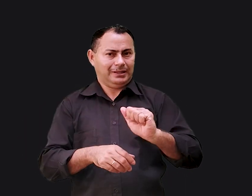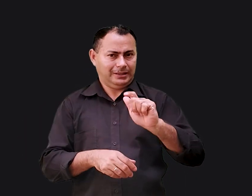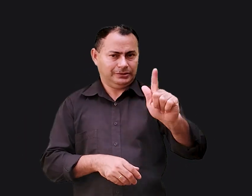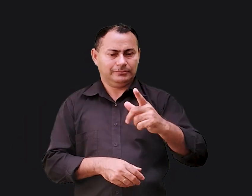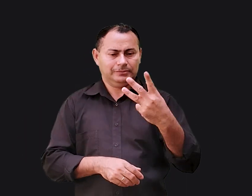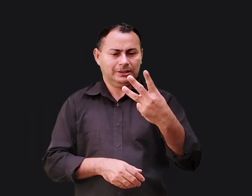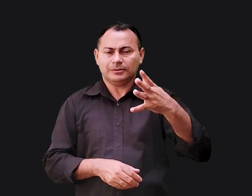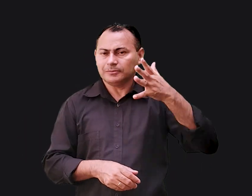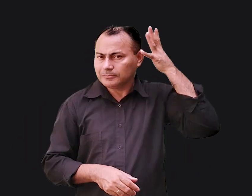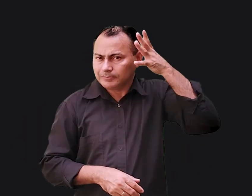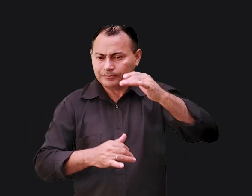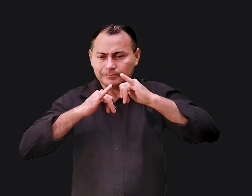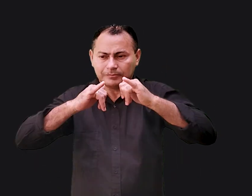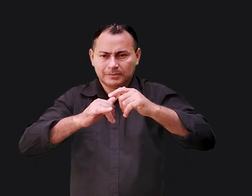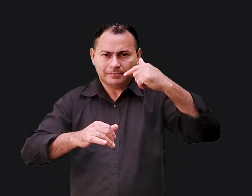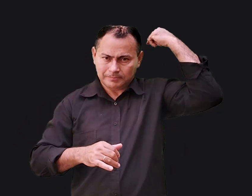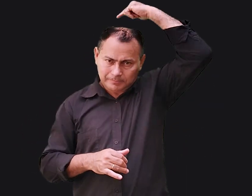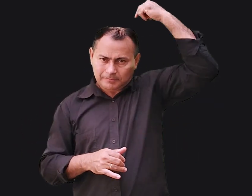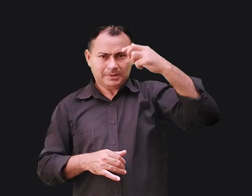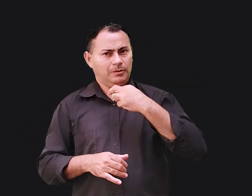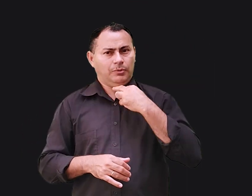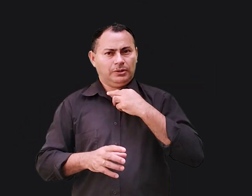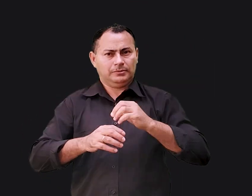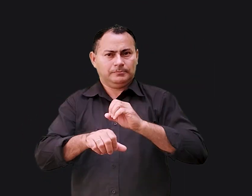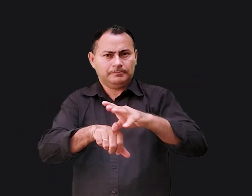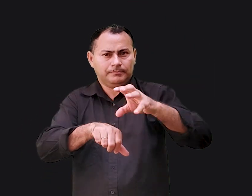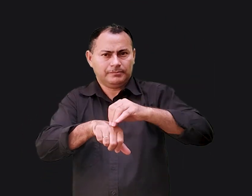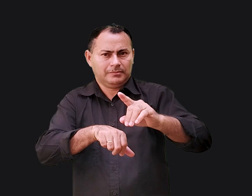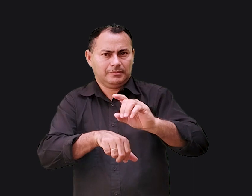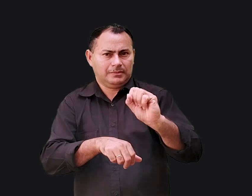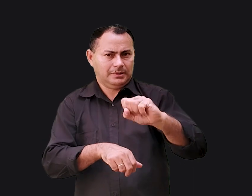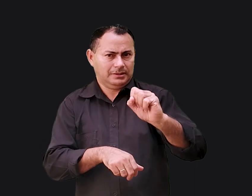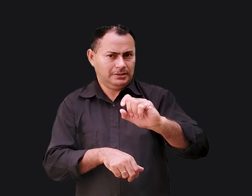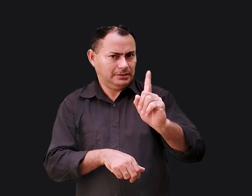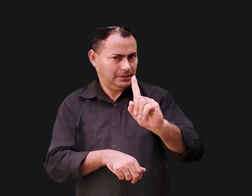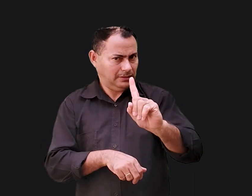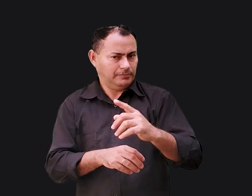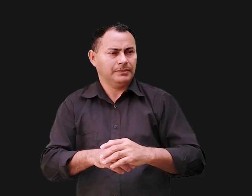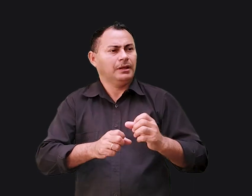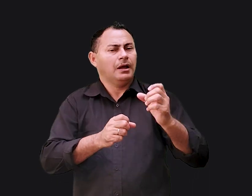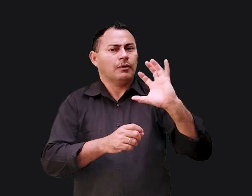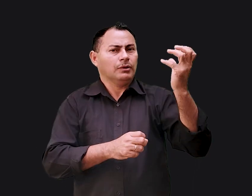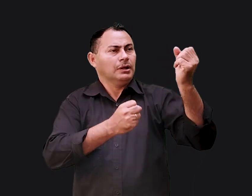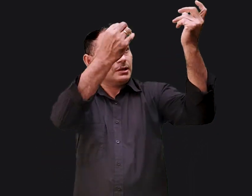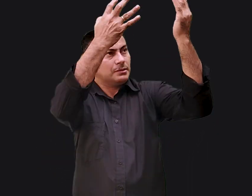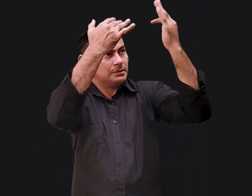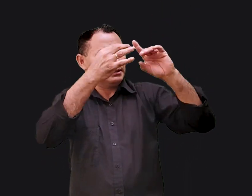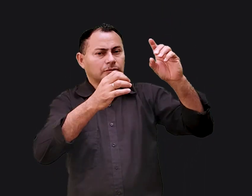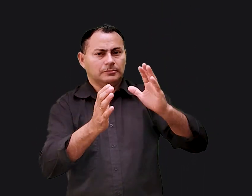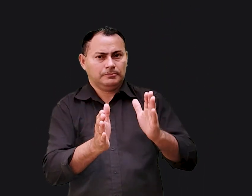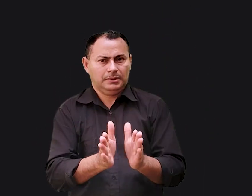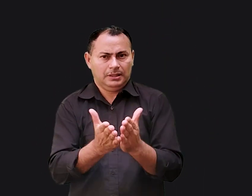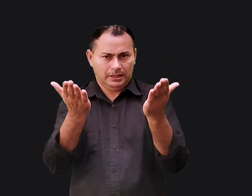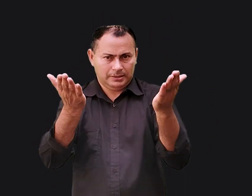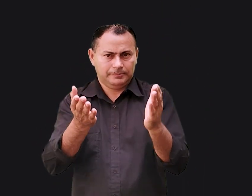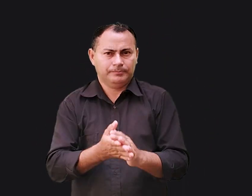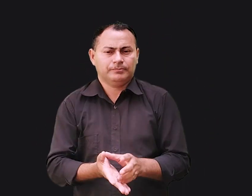Ageu, em seu terceiro sermão, pregou que a santidade não pode ser transmitida assim. Ela vem pela graça de Deus através de um milagre.